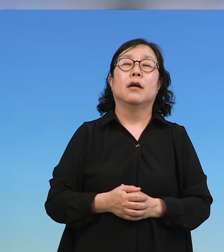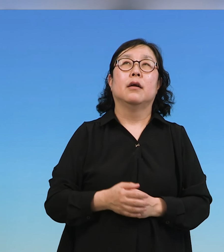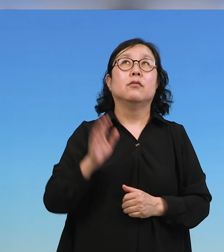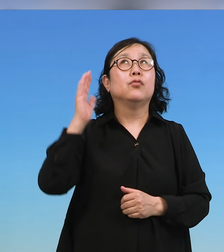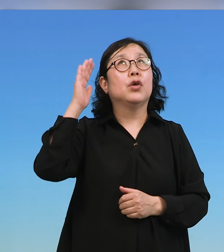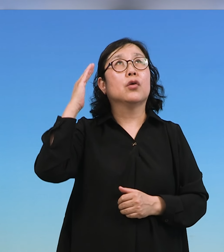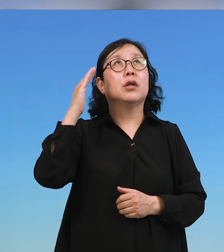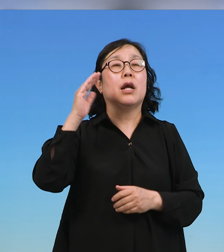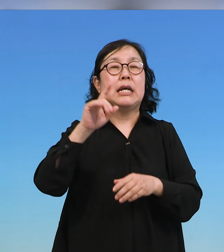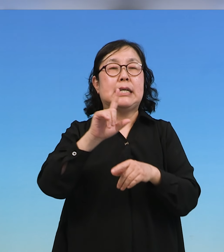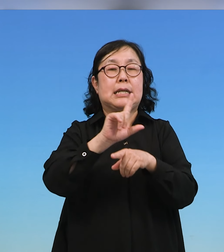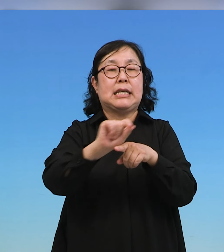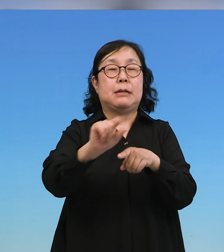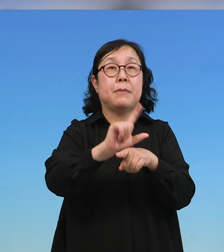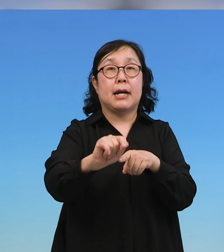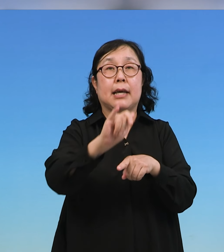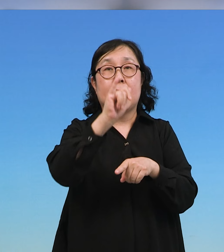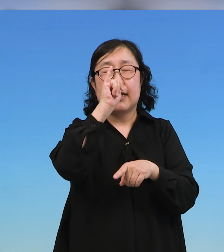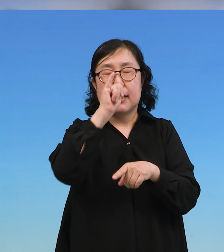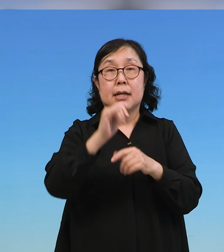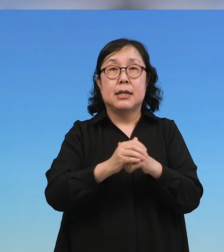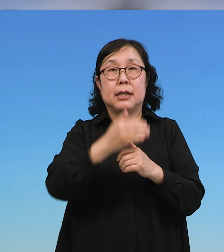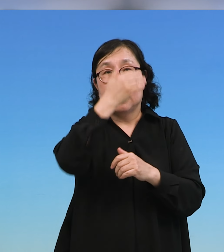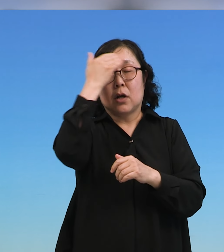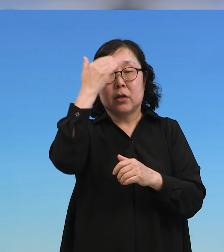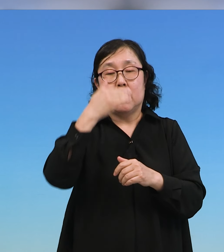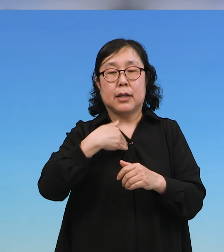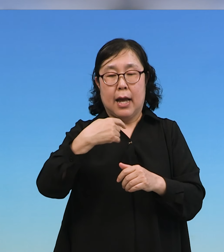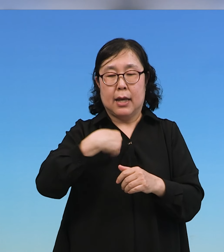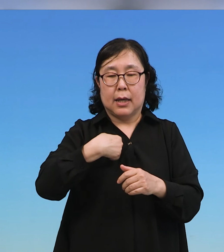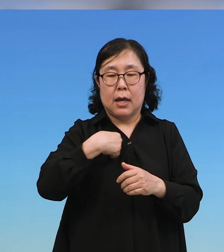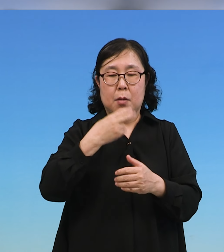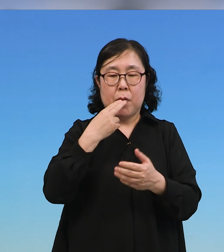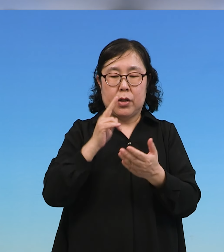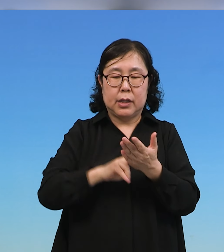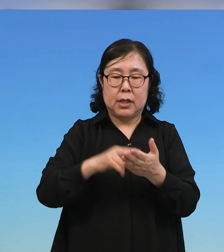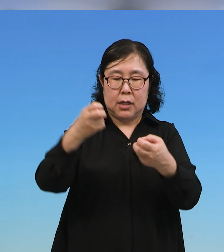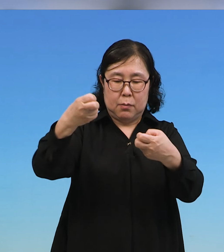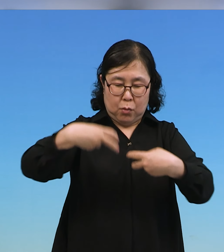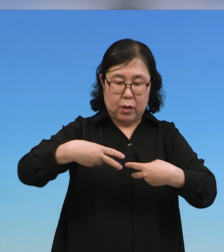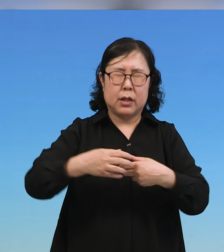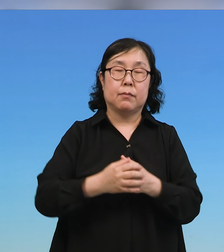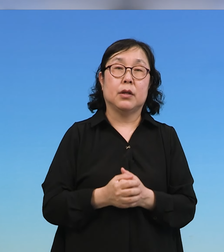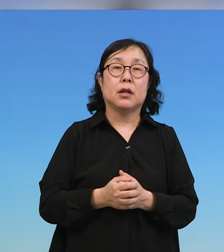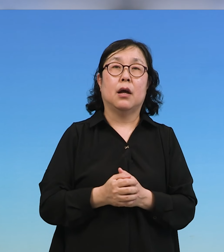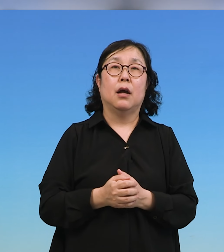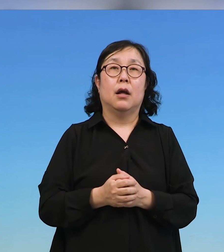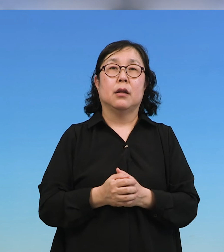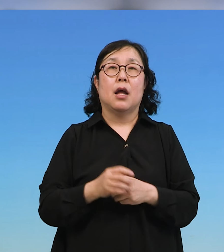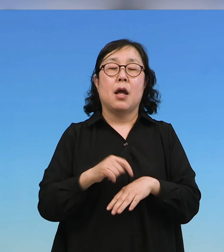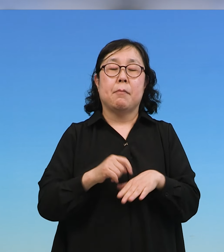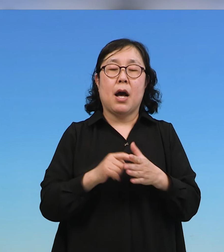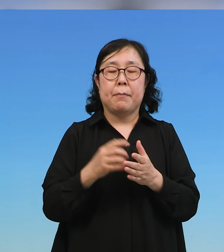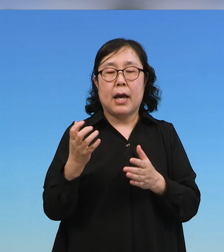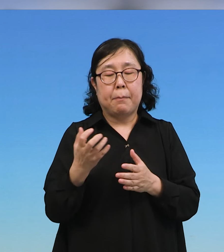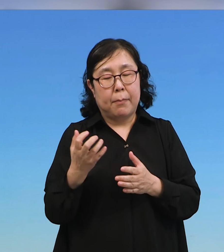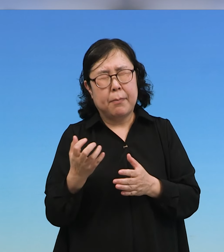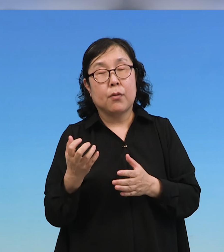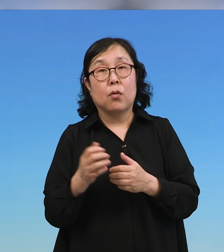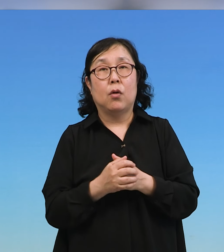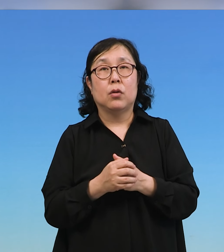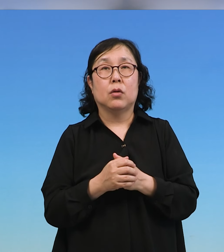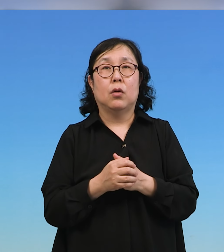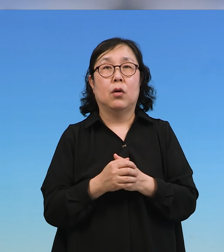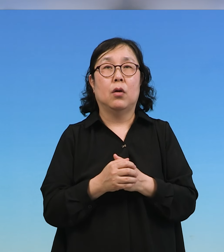어떤 청년이 저에게 편지를 보내왔는데 참 가슴이 먹먹해요. 이 애씀이